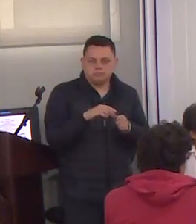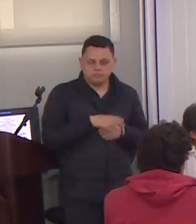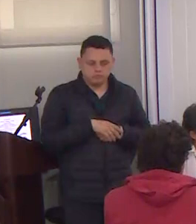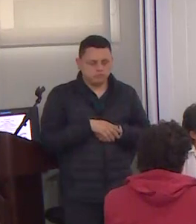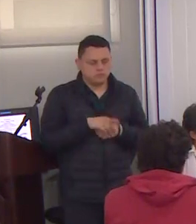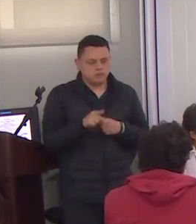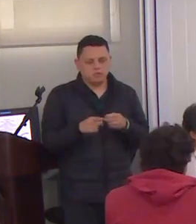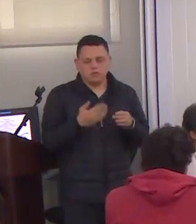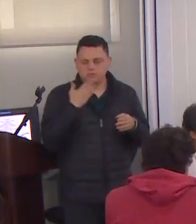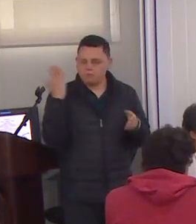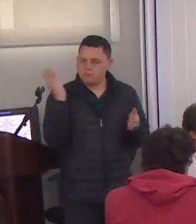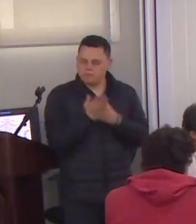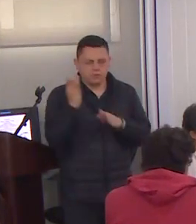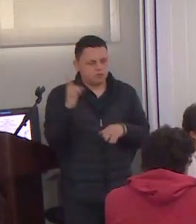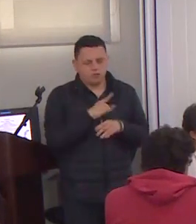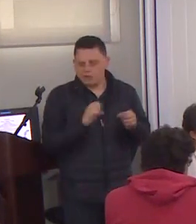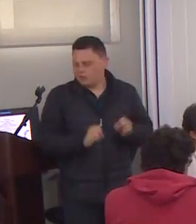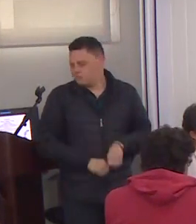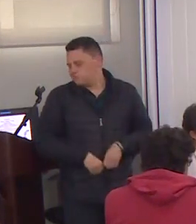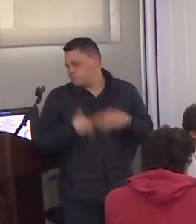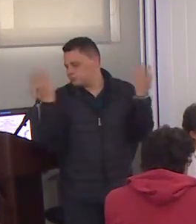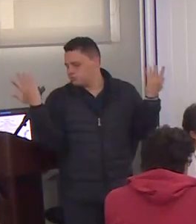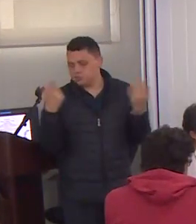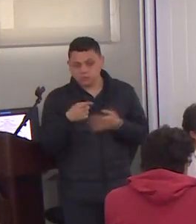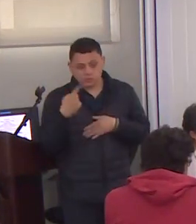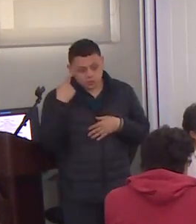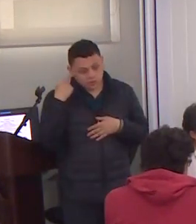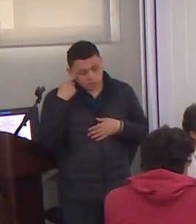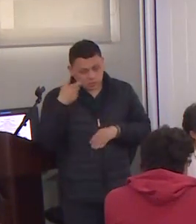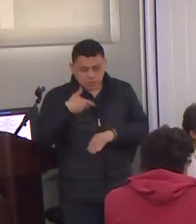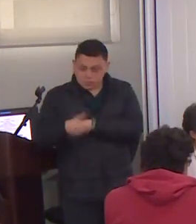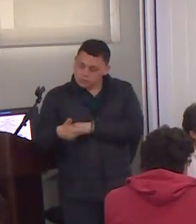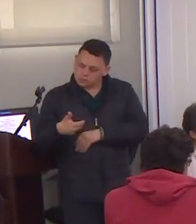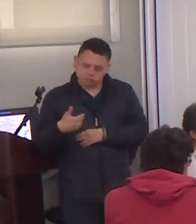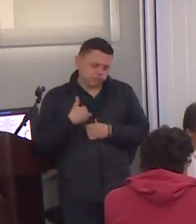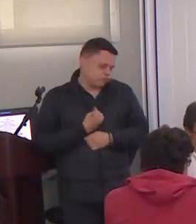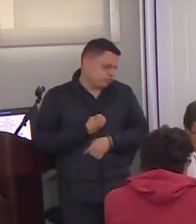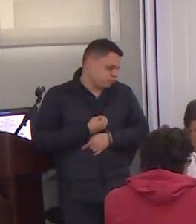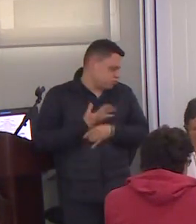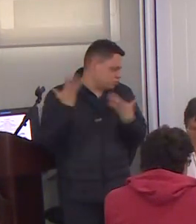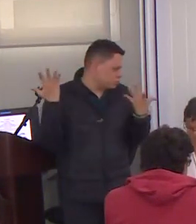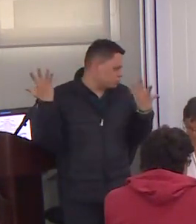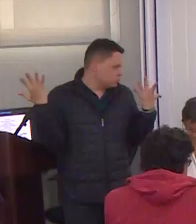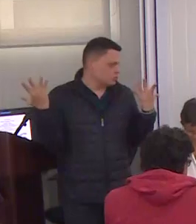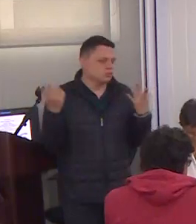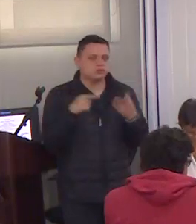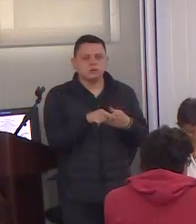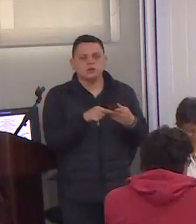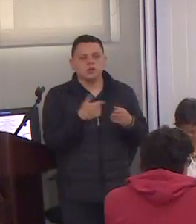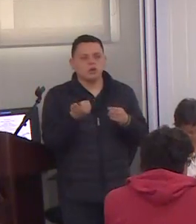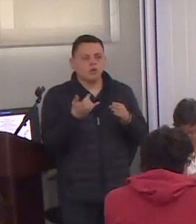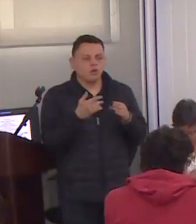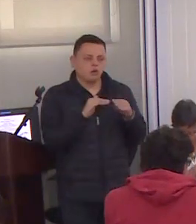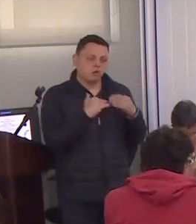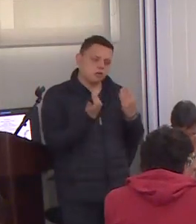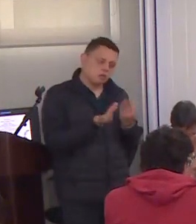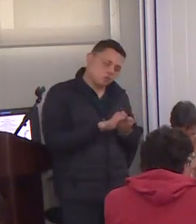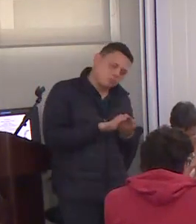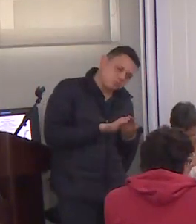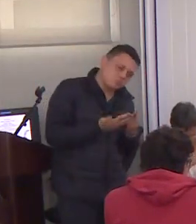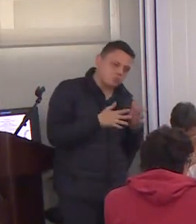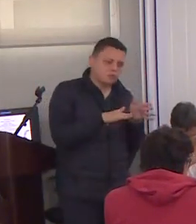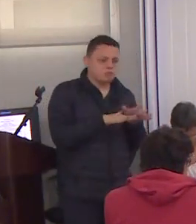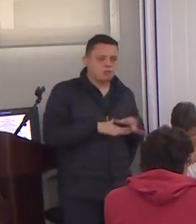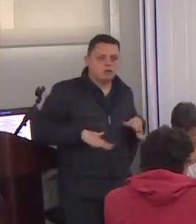que se desbordan en la universidad cuando los retos se vuelven más grandes el colegio es como un espacio